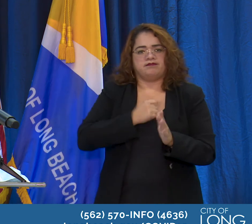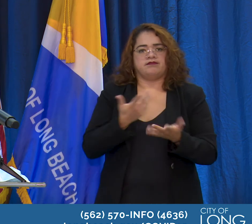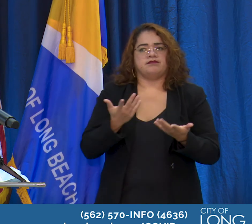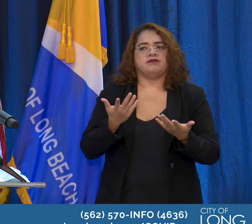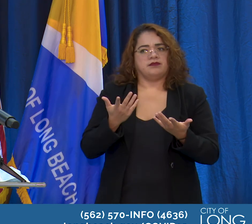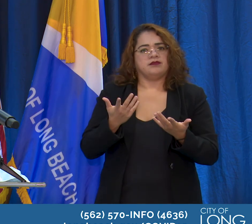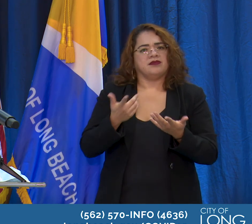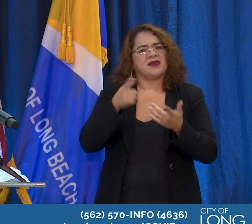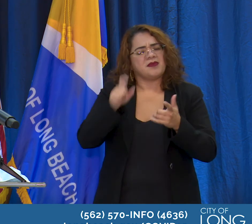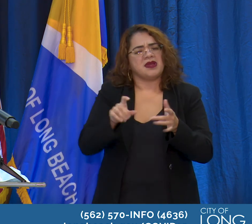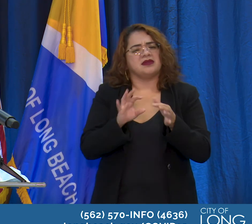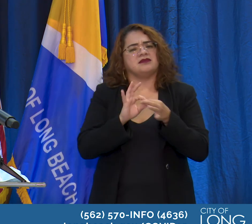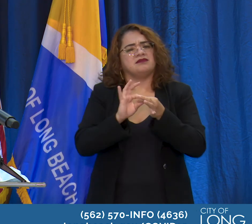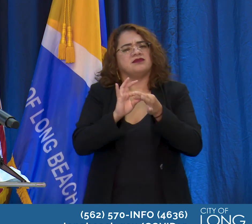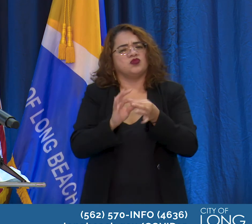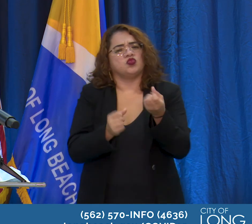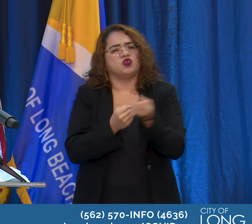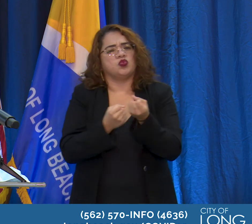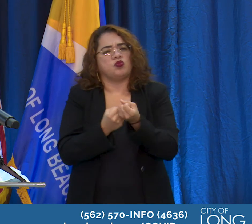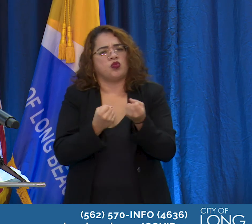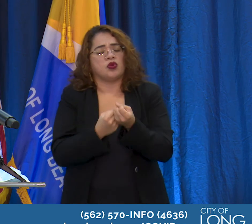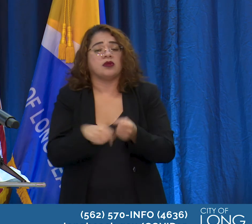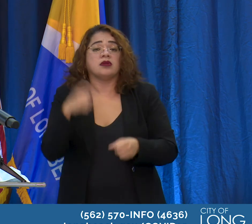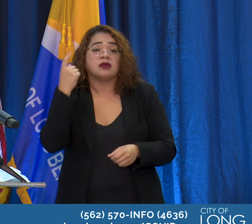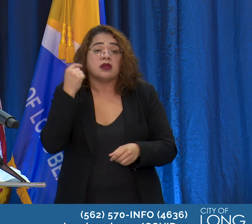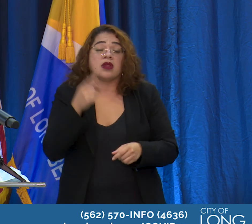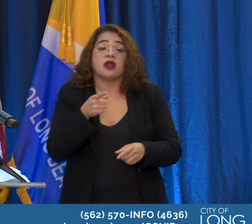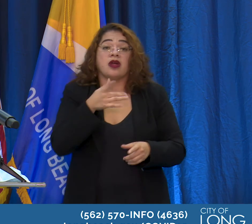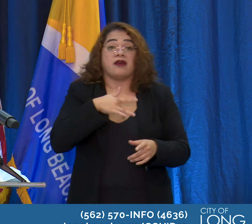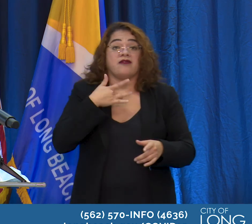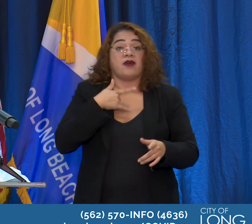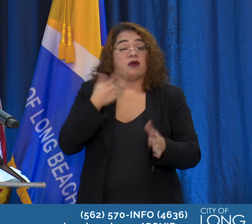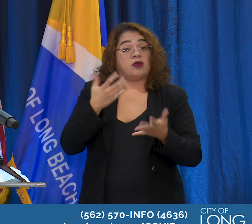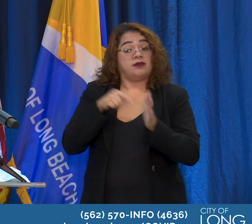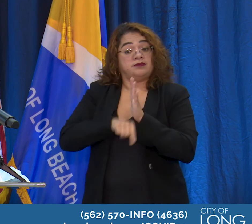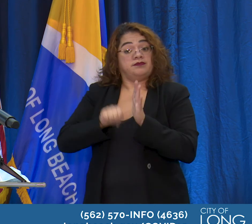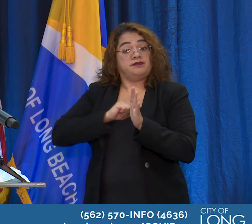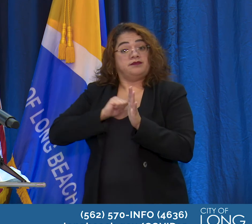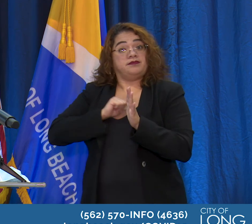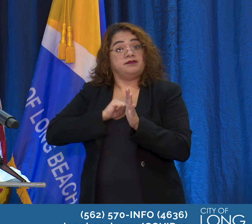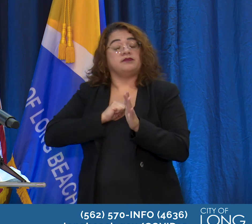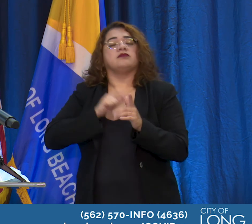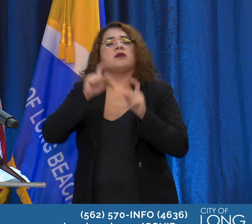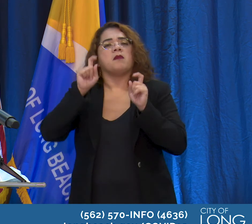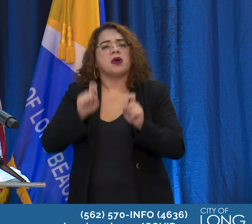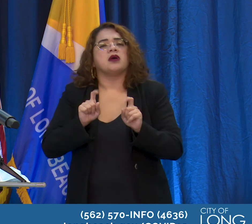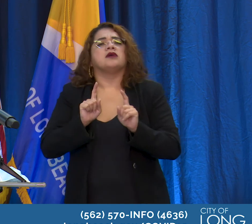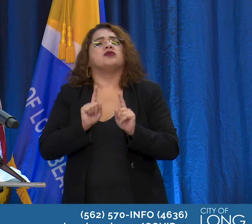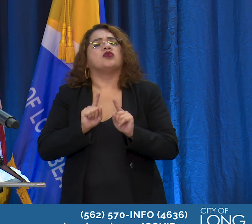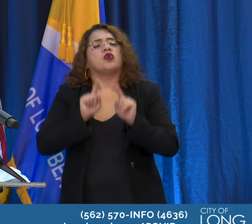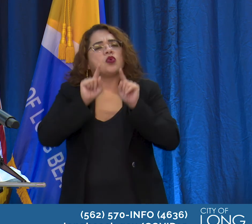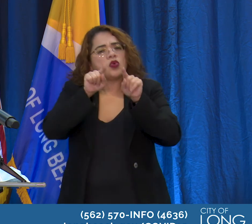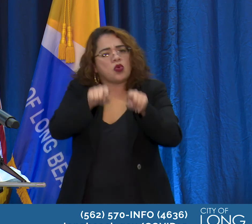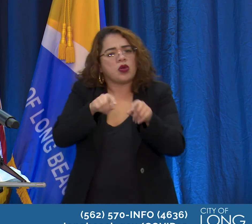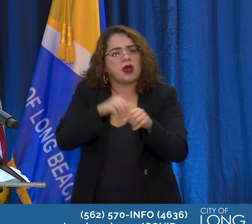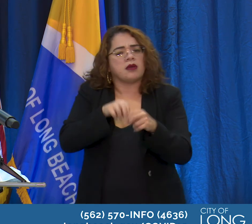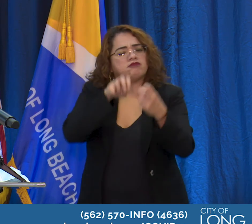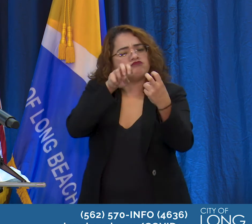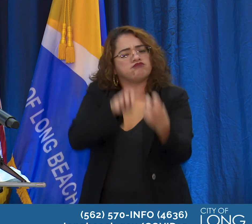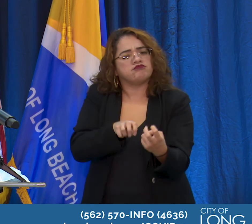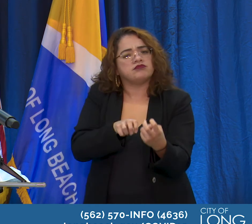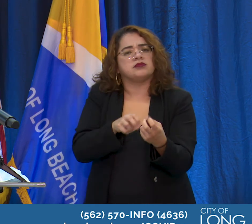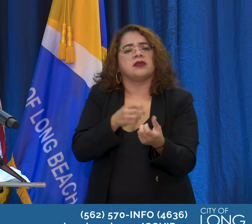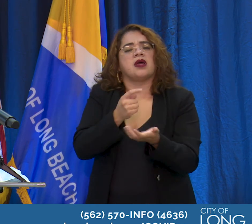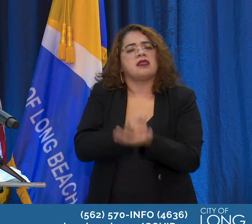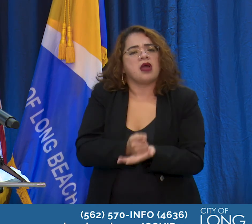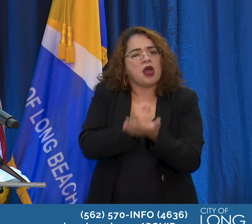suicidas. También asesoramiento o terapia en persona o virtual es muy importante para